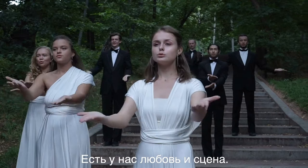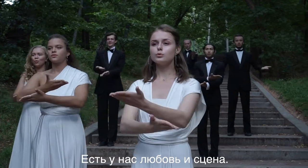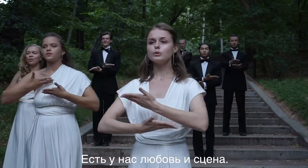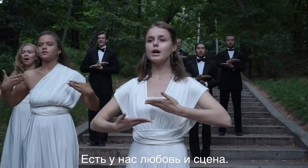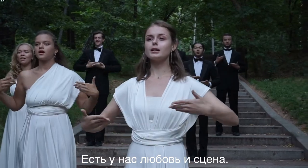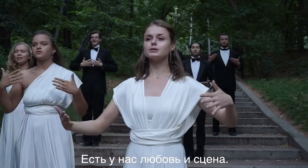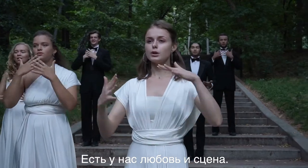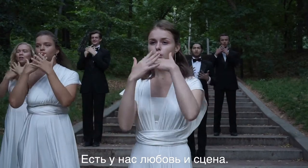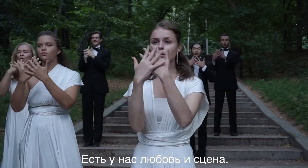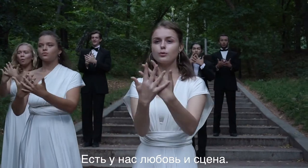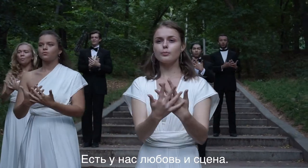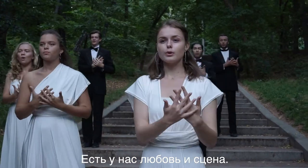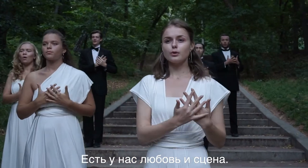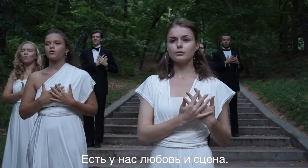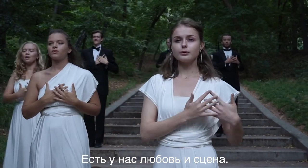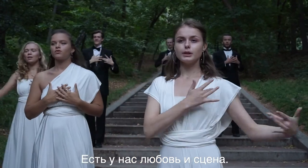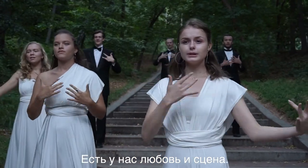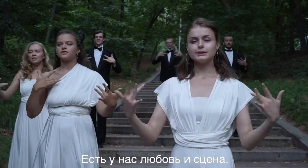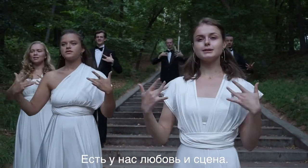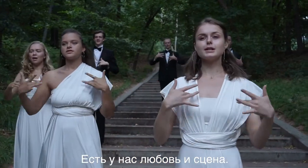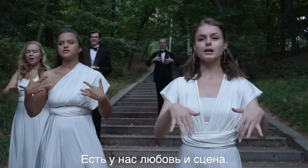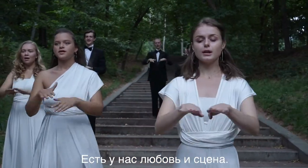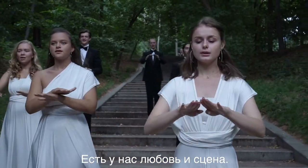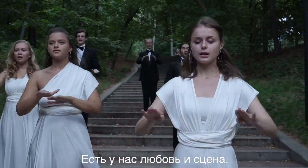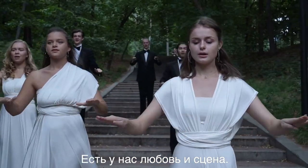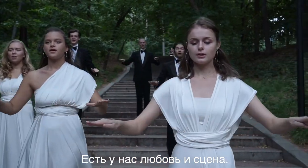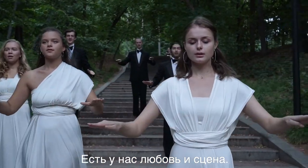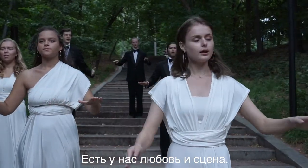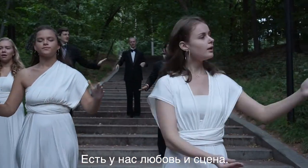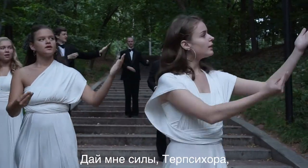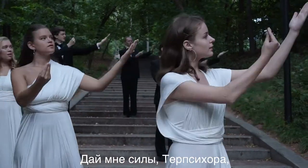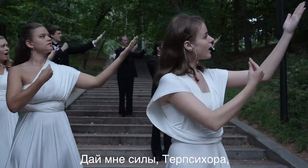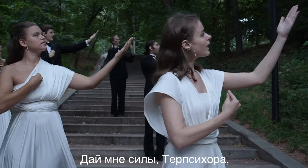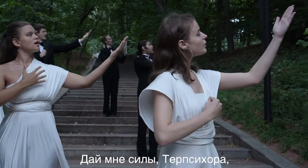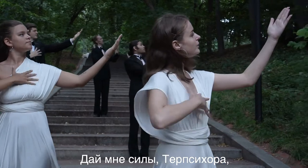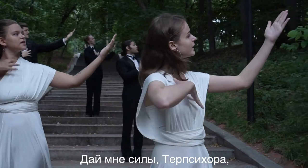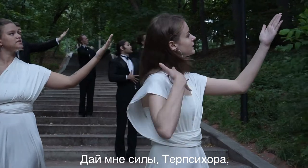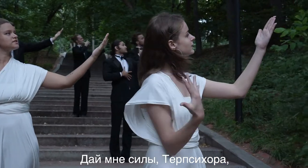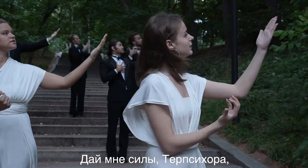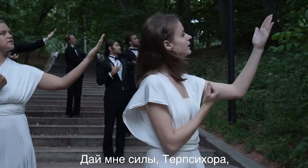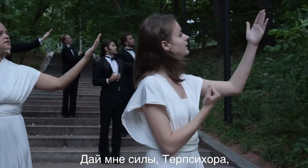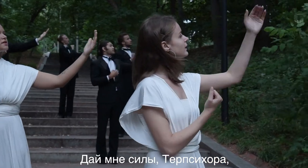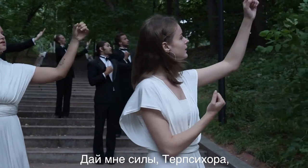есть у нас любовь и сцена. Дай мне силы,